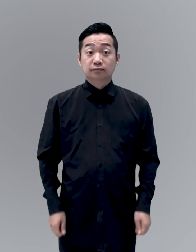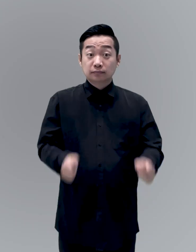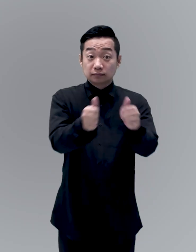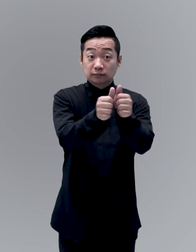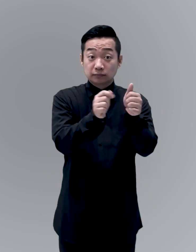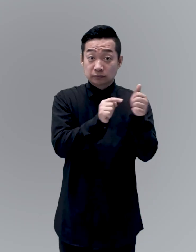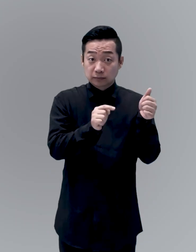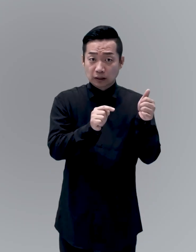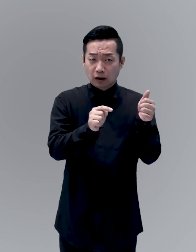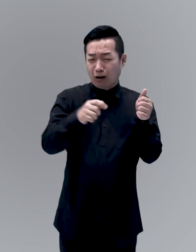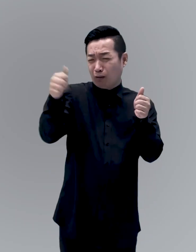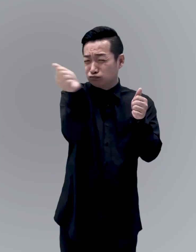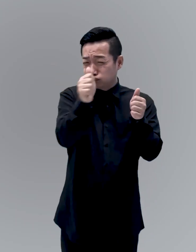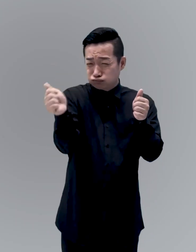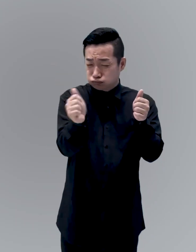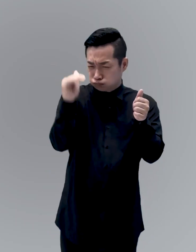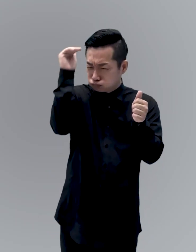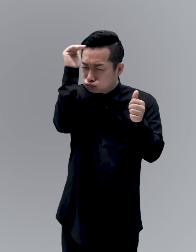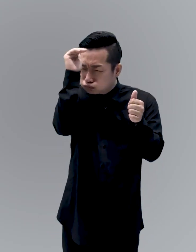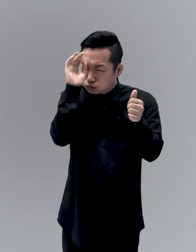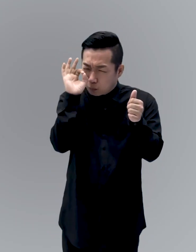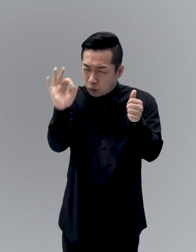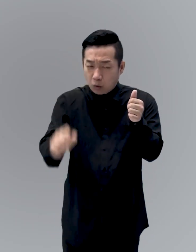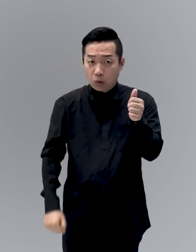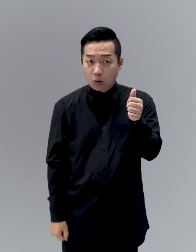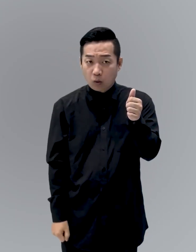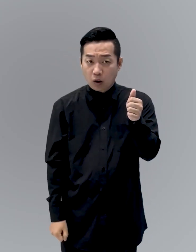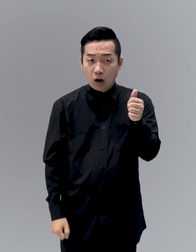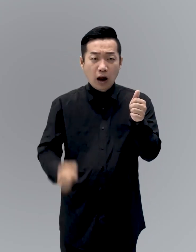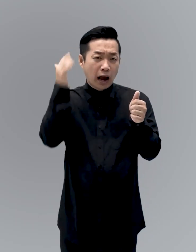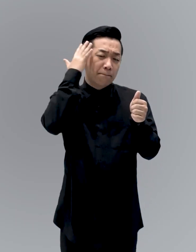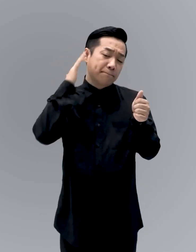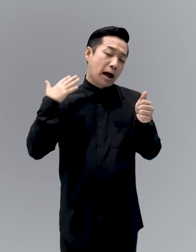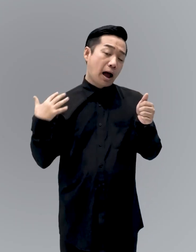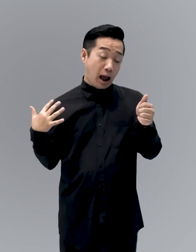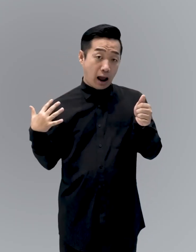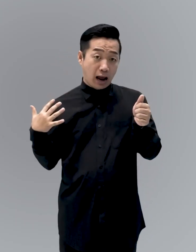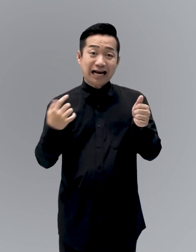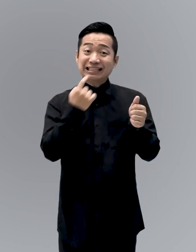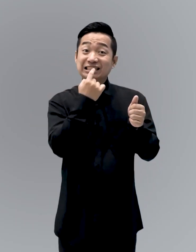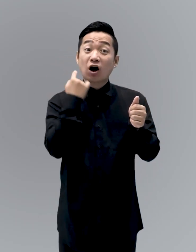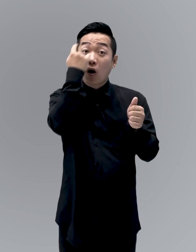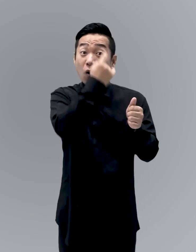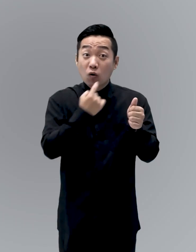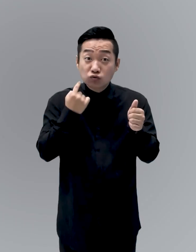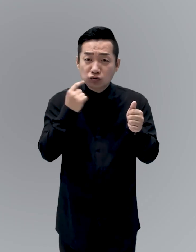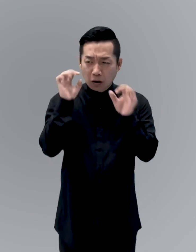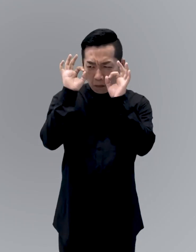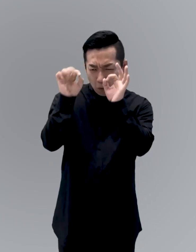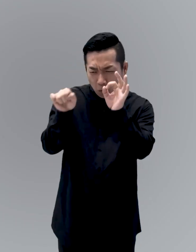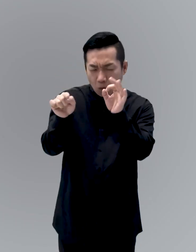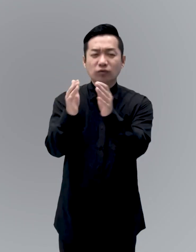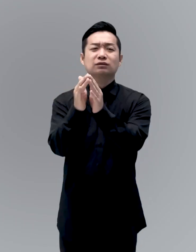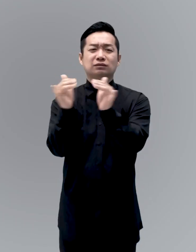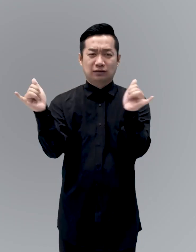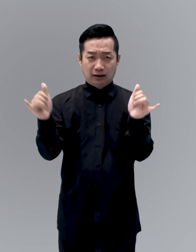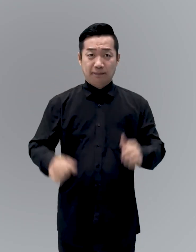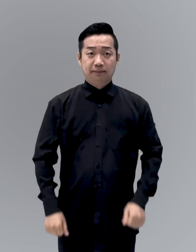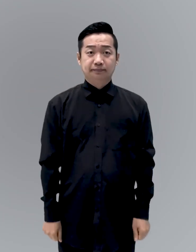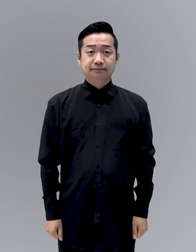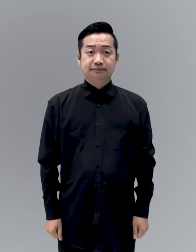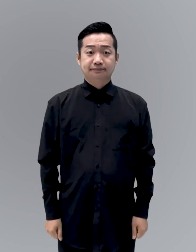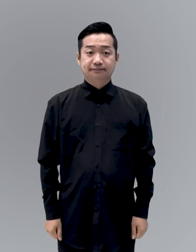남자는 다시 한번 움직이는 형상을 쫓았다. 어깨까지 오는 긴 머리, 하얀 얼굴.